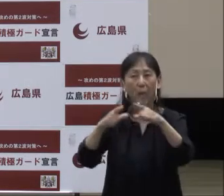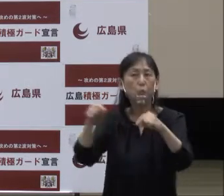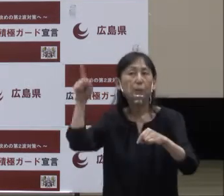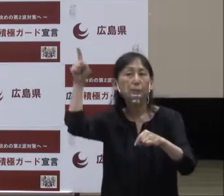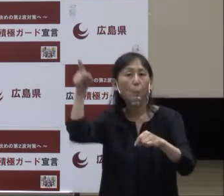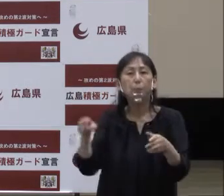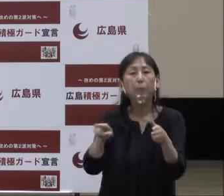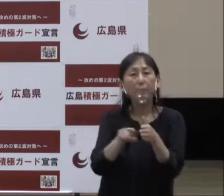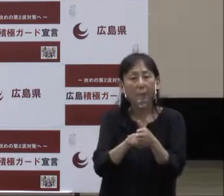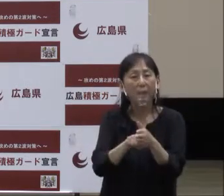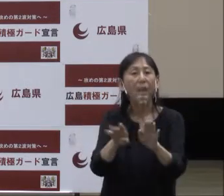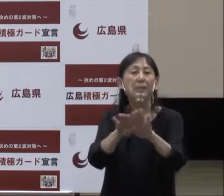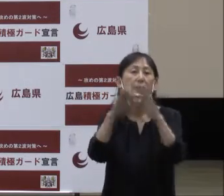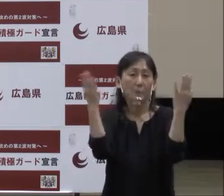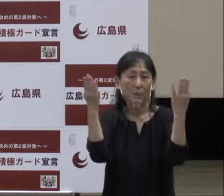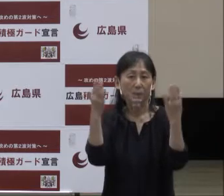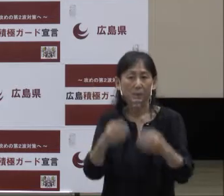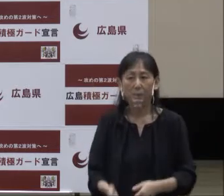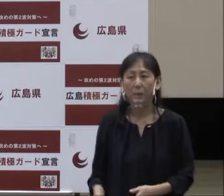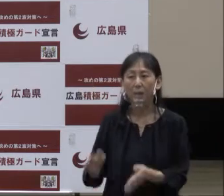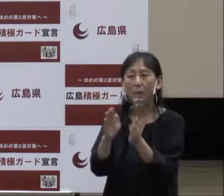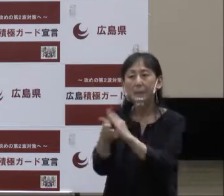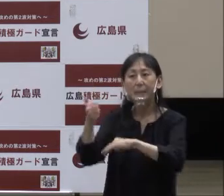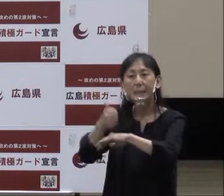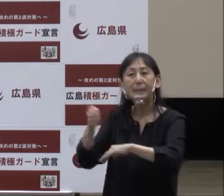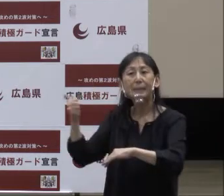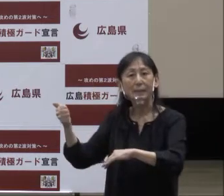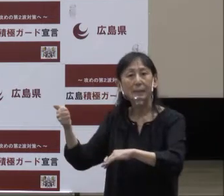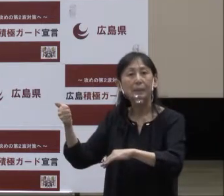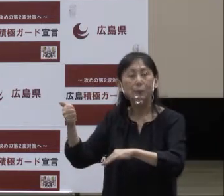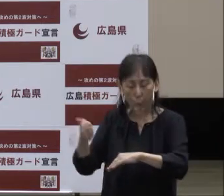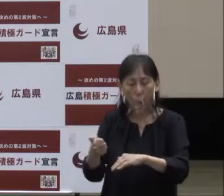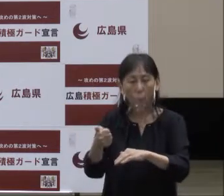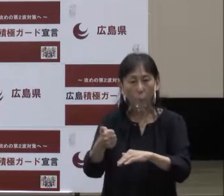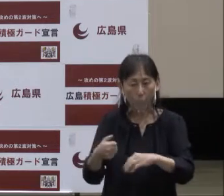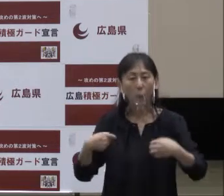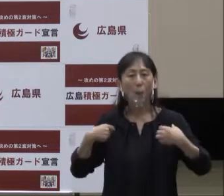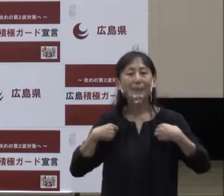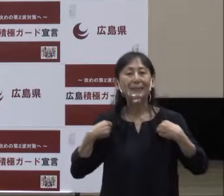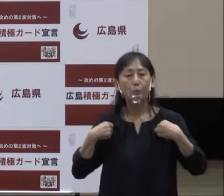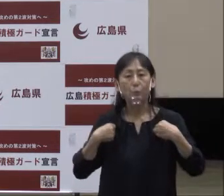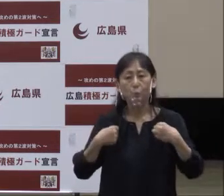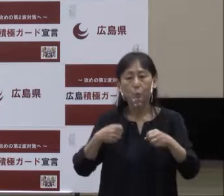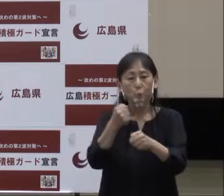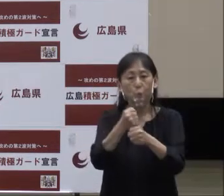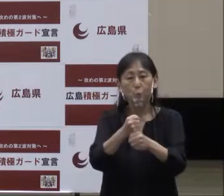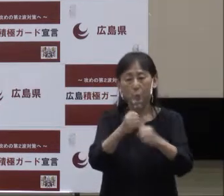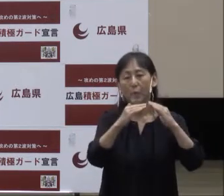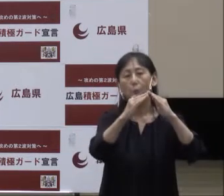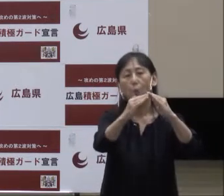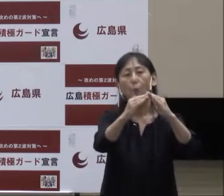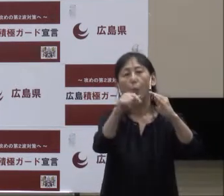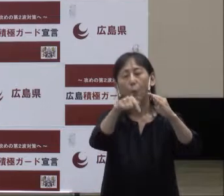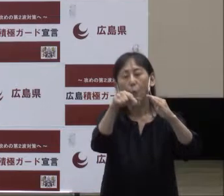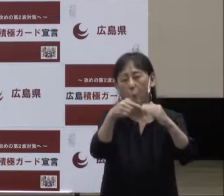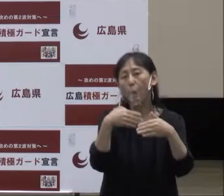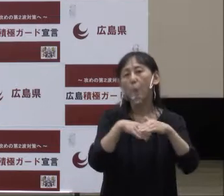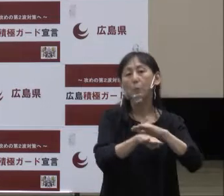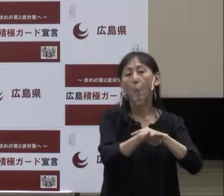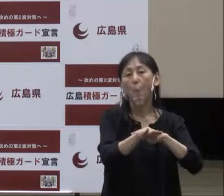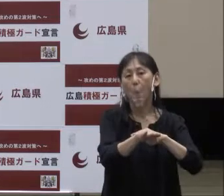けど、湯崎知事の現段階のお考えですよね、まあ、今後の進め方も含めてどのように